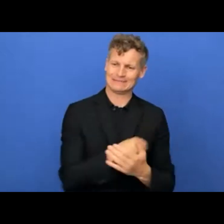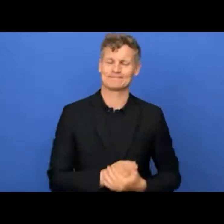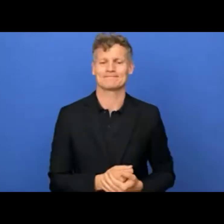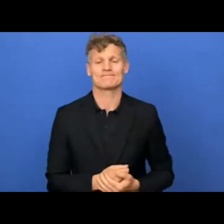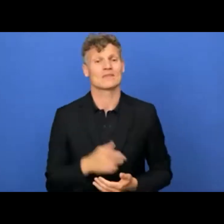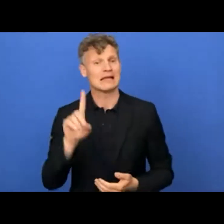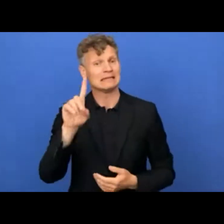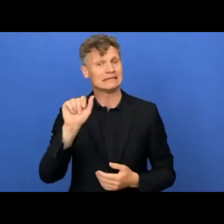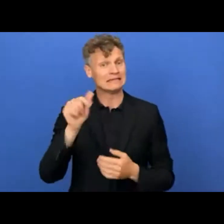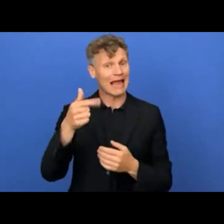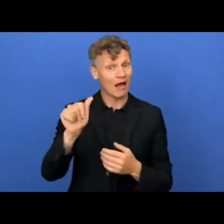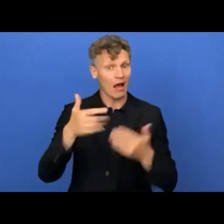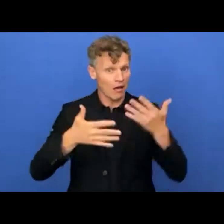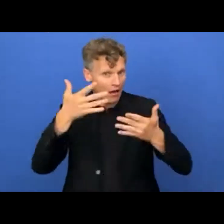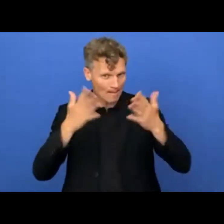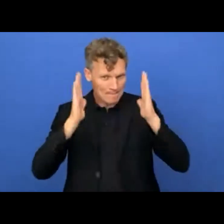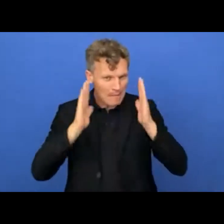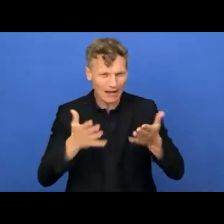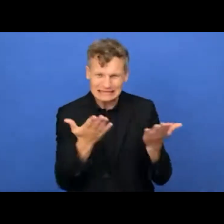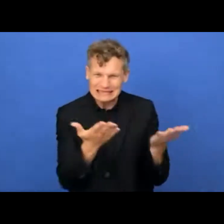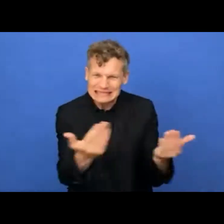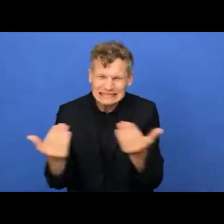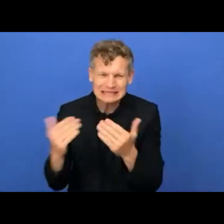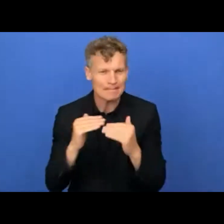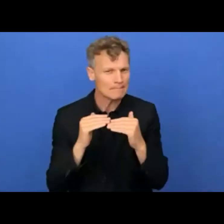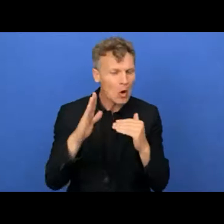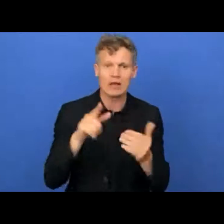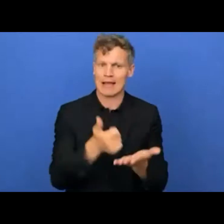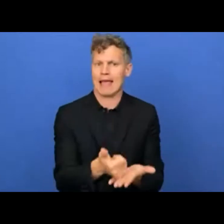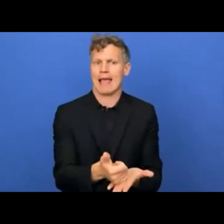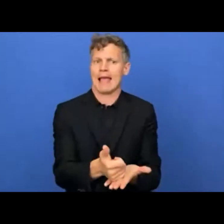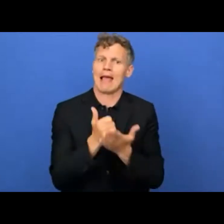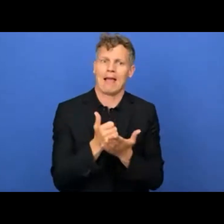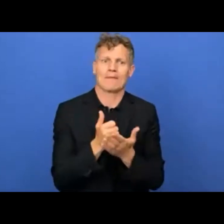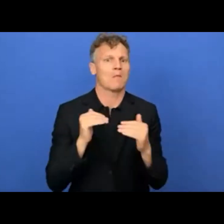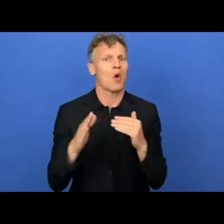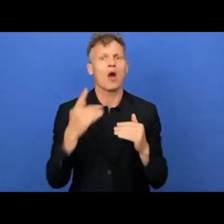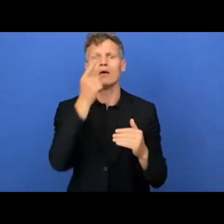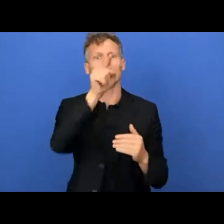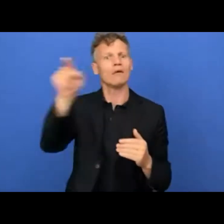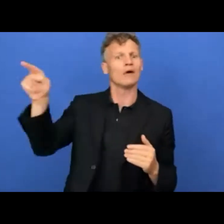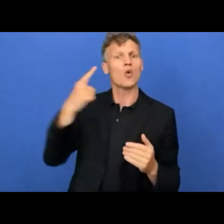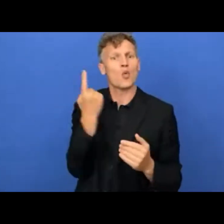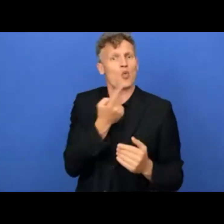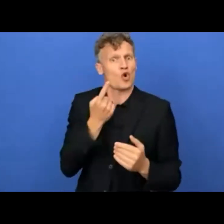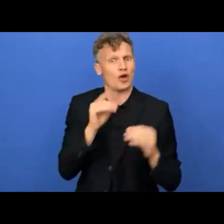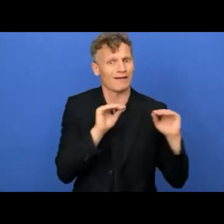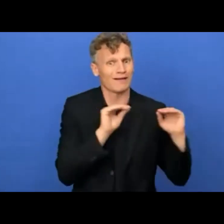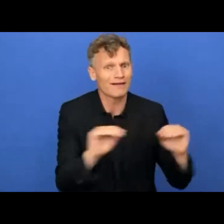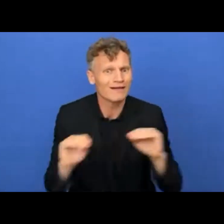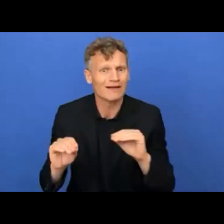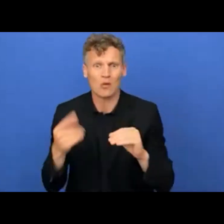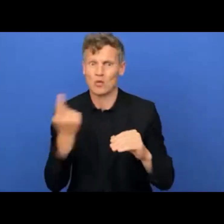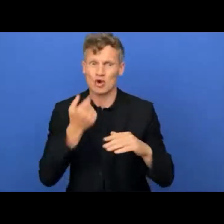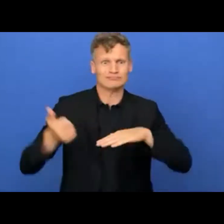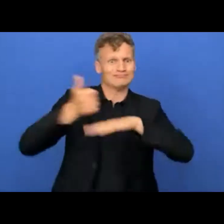avec de meilleures mesures du développement de l'enfant, d'aller plus loin en mettant l'accent sur la formation et le soutien aux éducateurs,